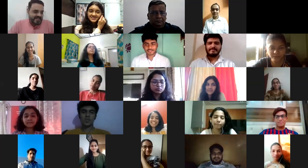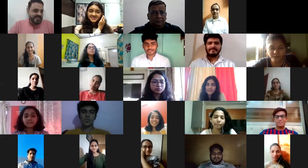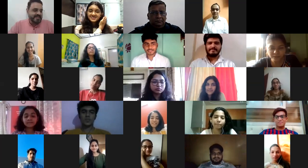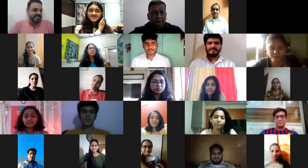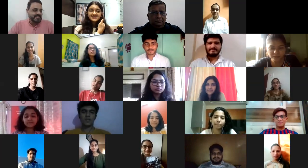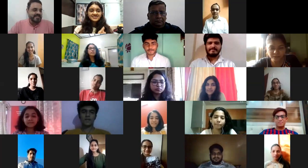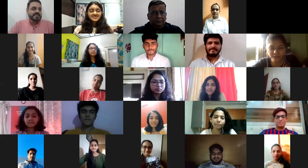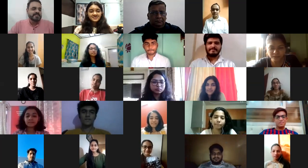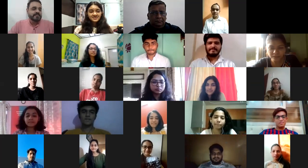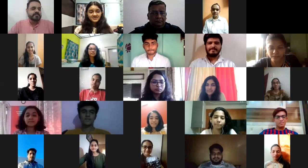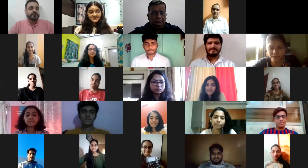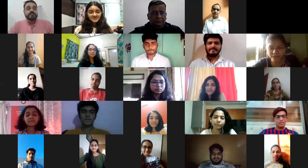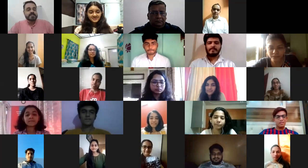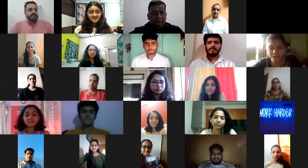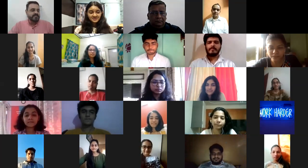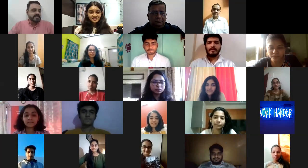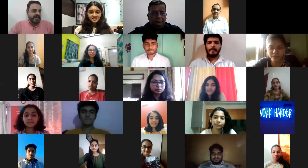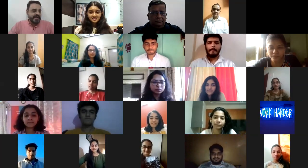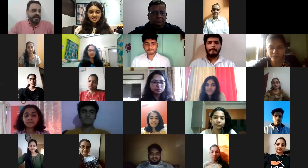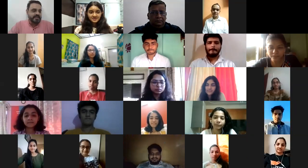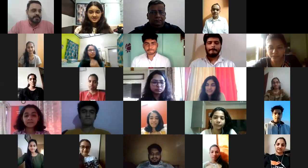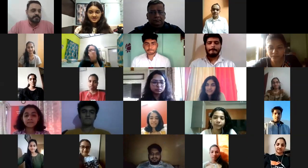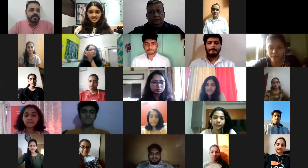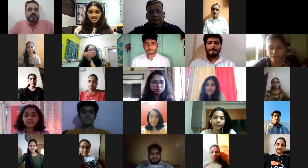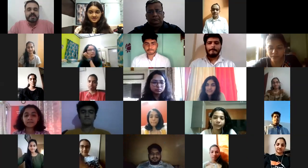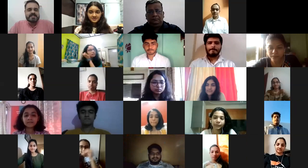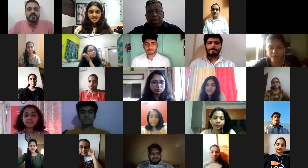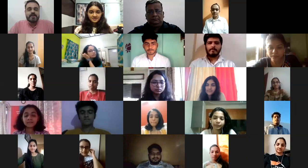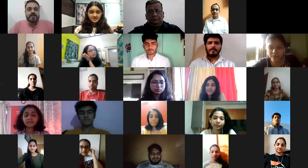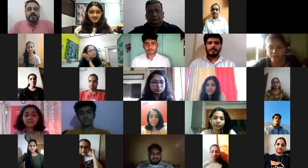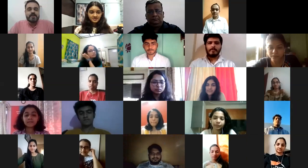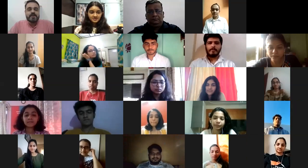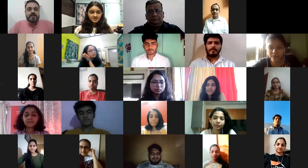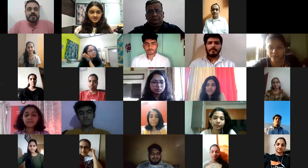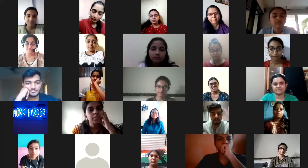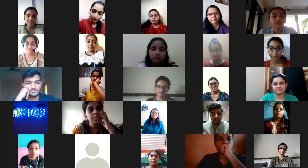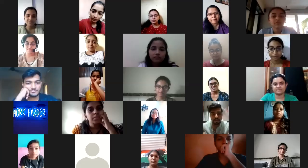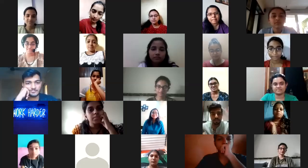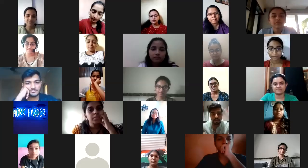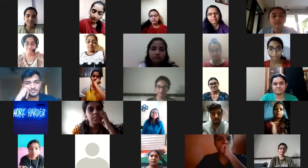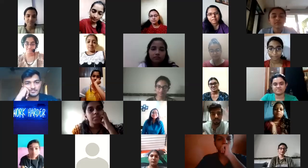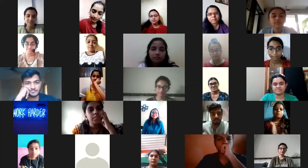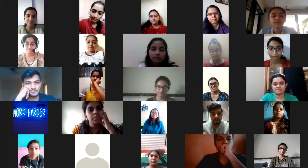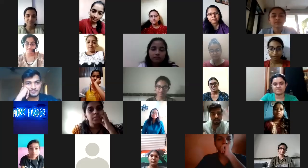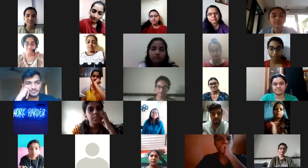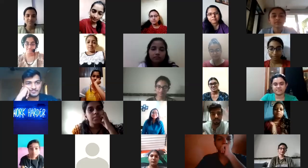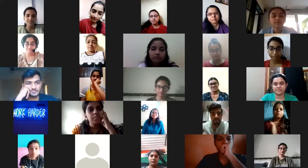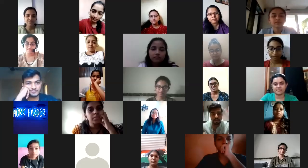Okay. So when we say sign language, it is a combination of gestures. Do you agree? हाथ हिलाते